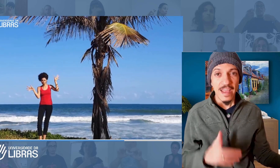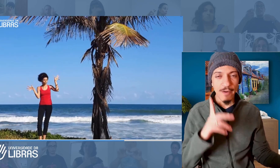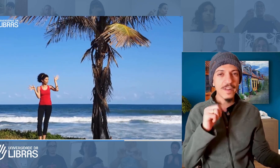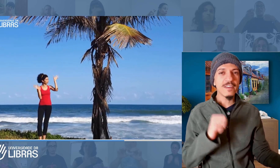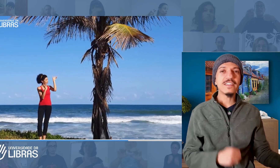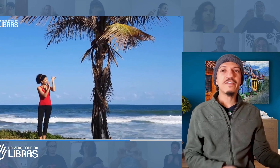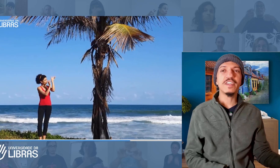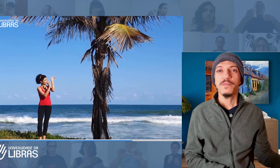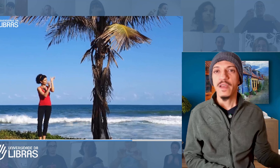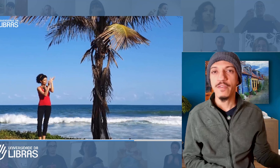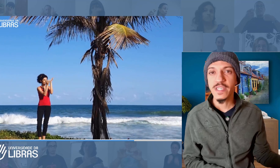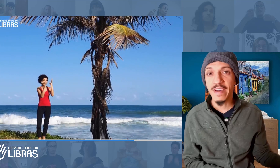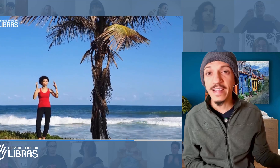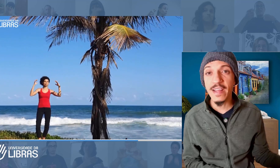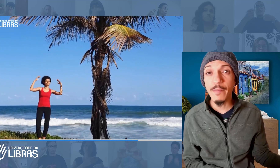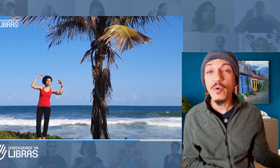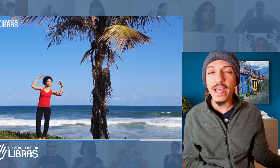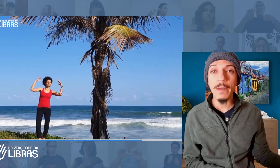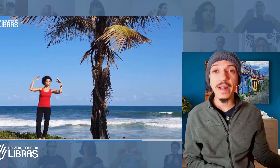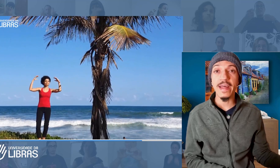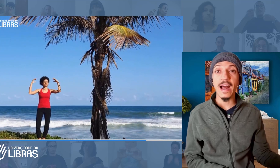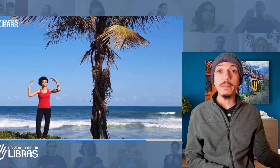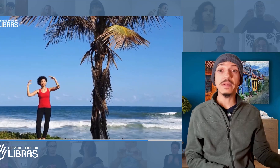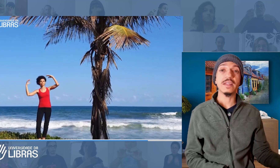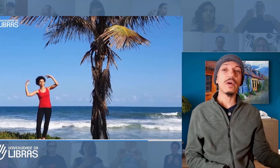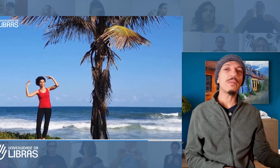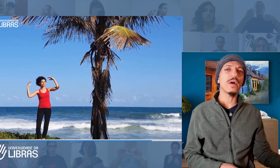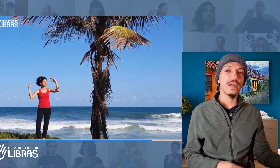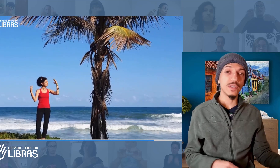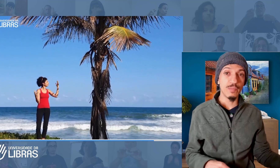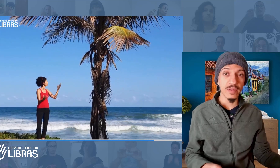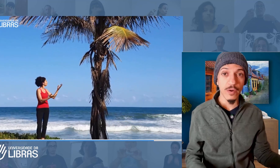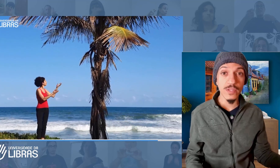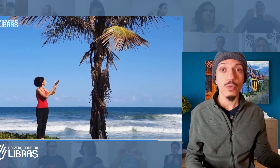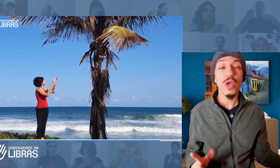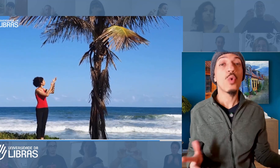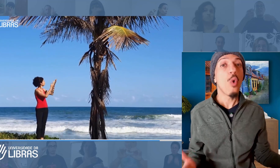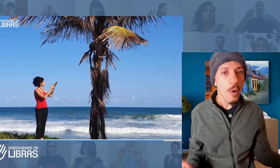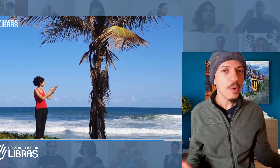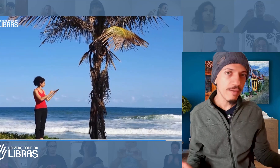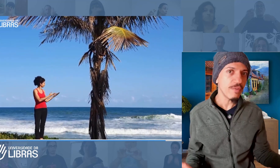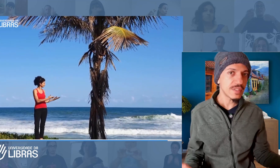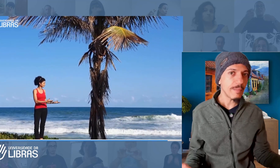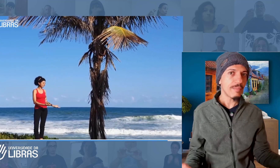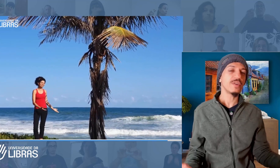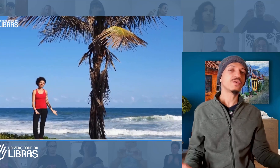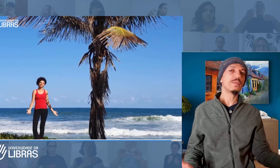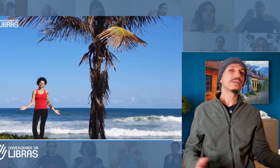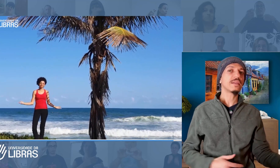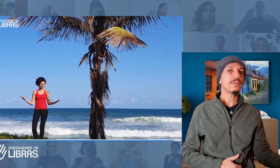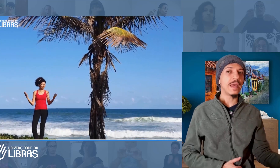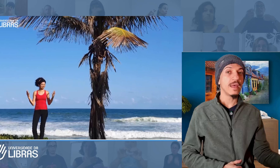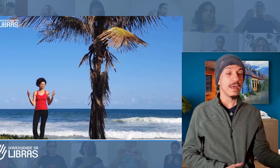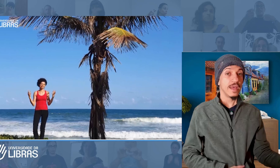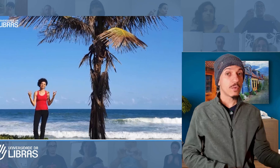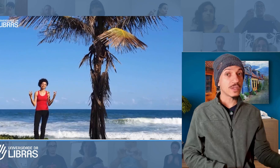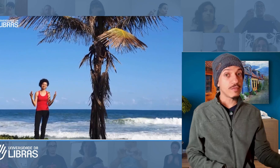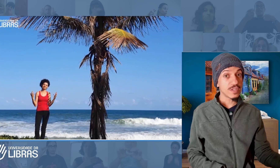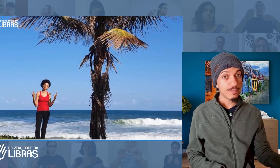final desse vídeo, você vai entender por que aprender a Libras é tão importante e poderoso e como que você pode começar também, quais novas portas